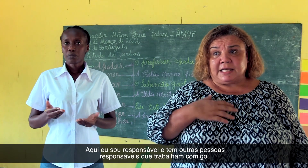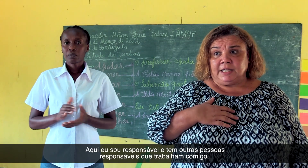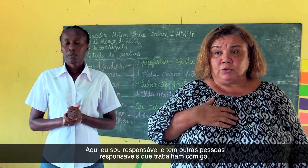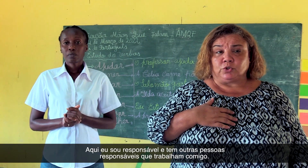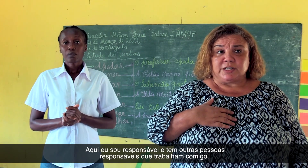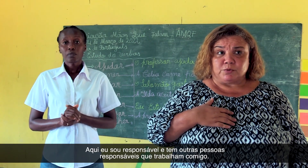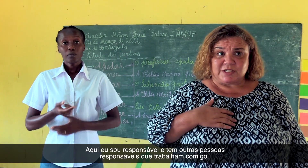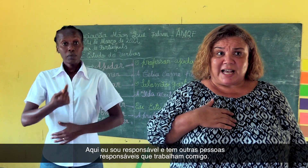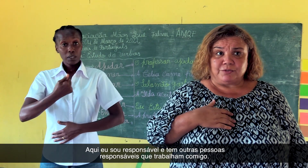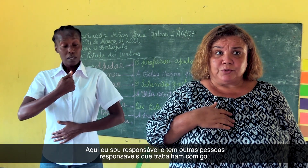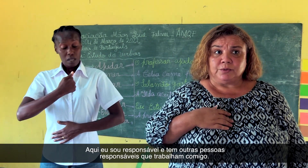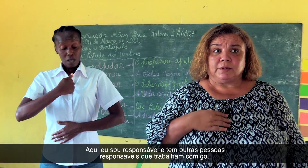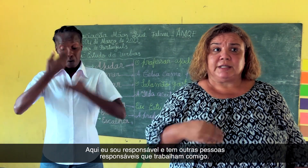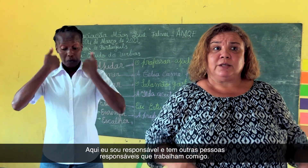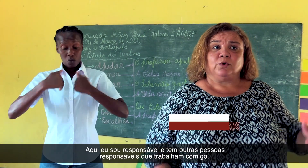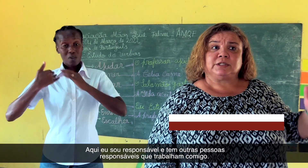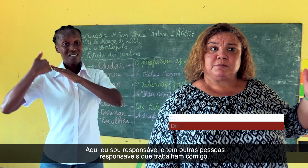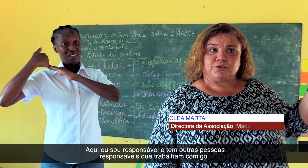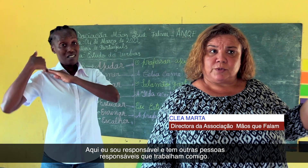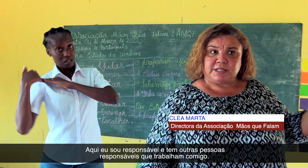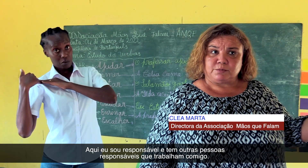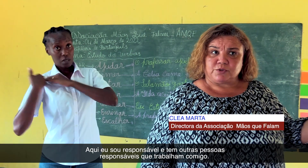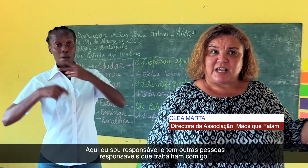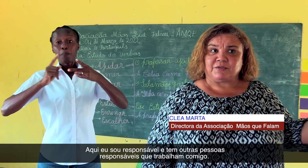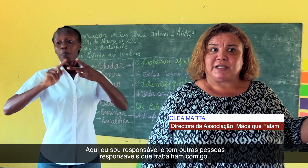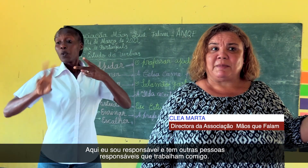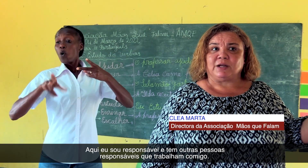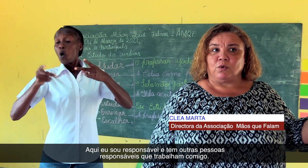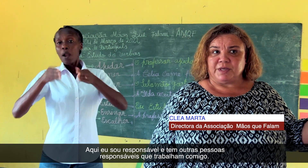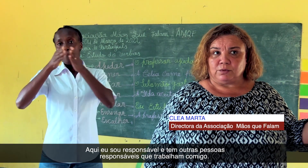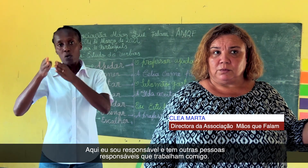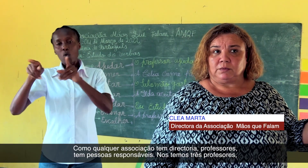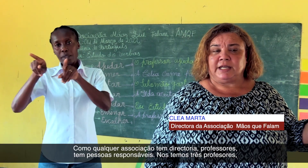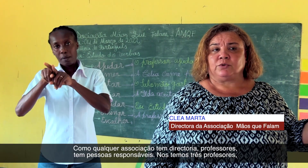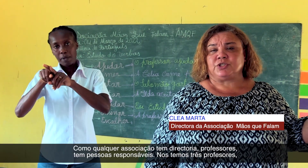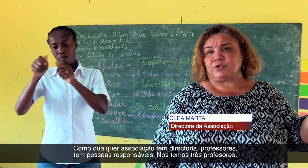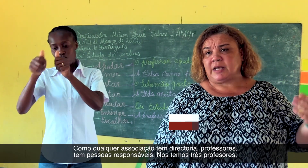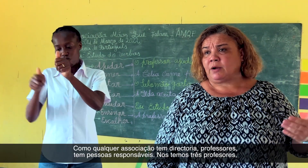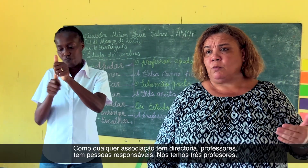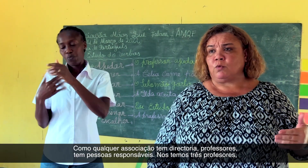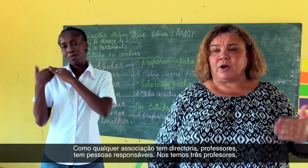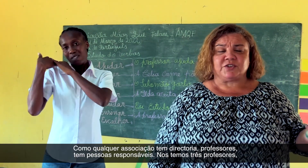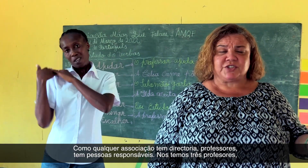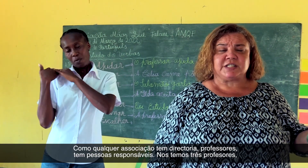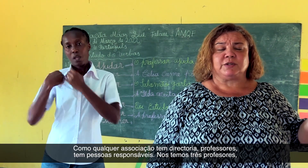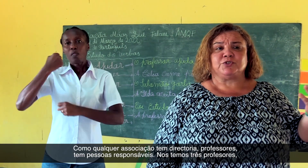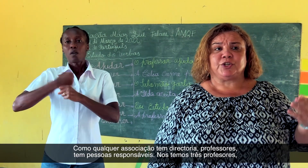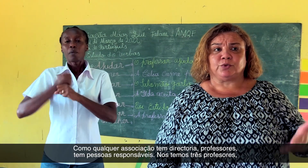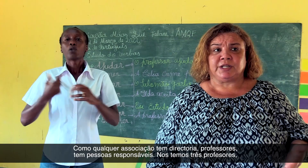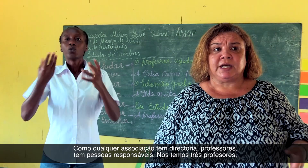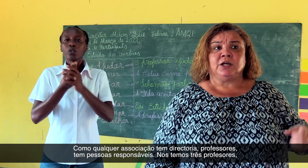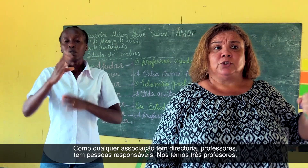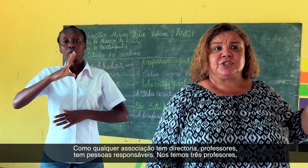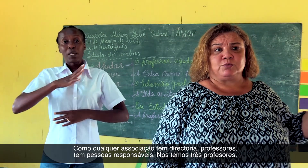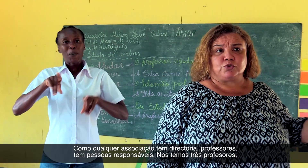Aqui eu sou a responsável e tem outras pessoas responsáveis que trabalham comigo. É como qualquer associação, como